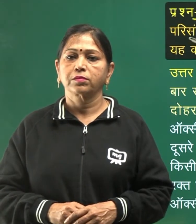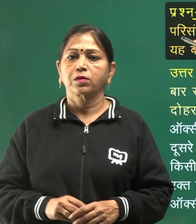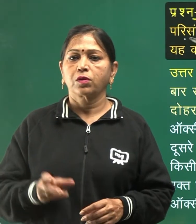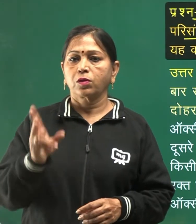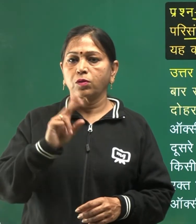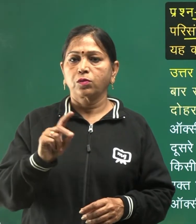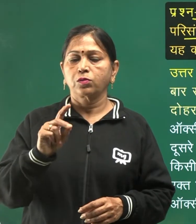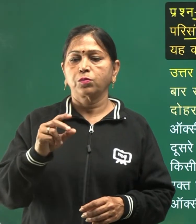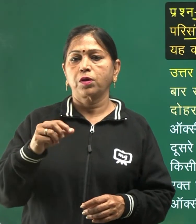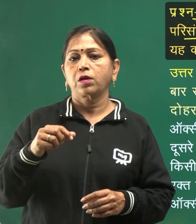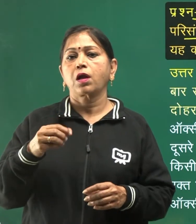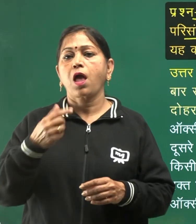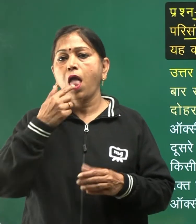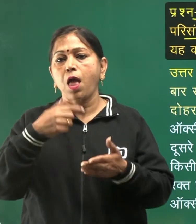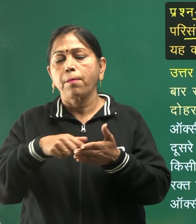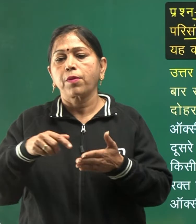परिसंचरण